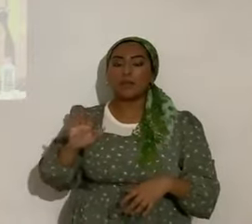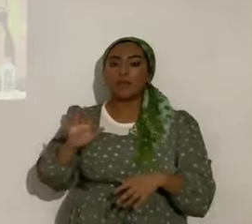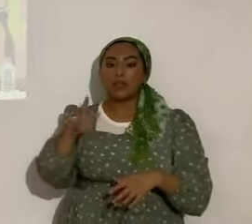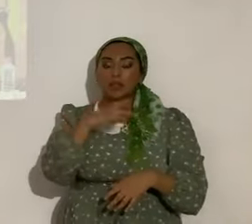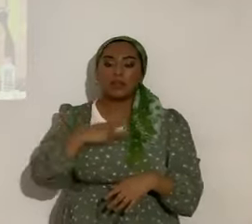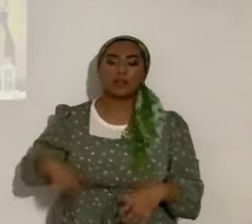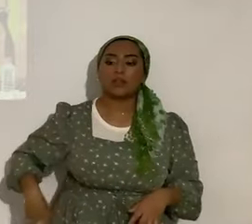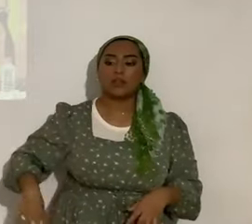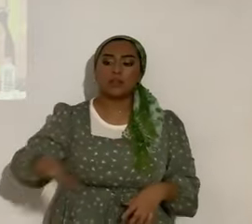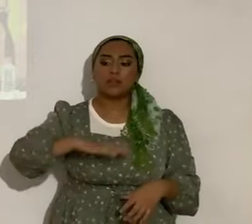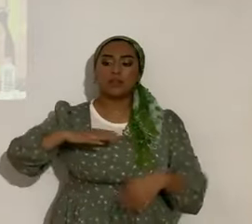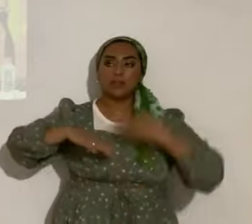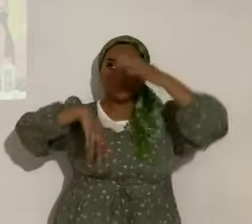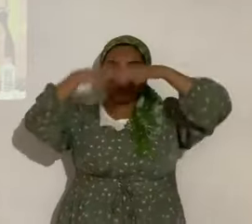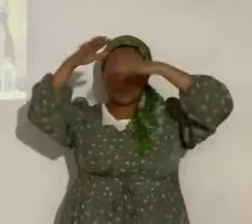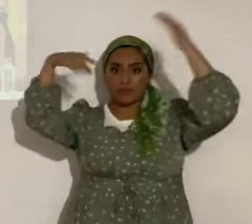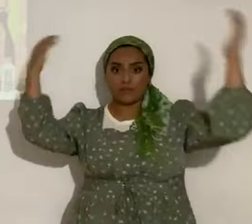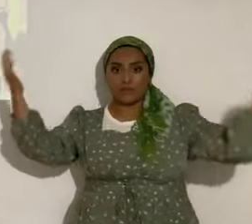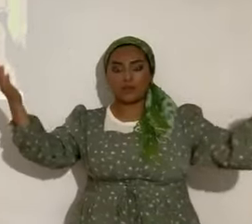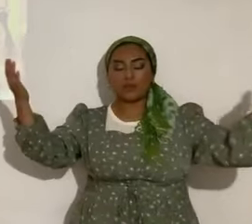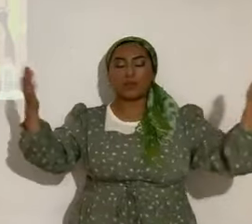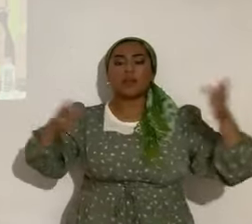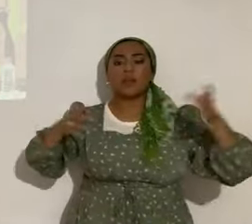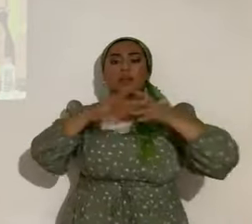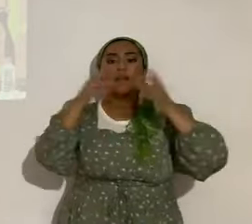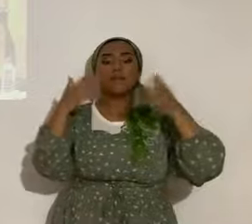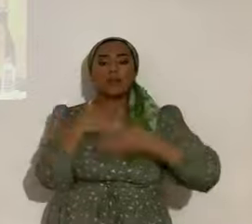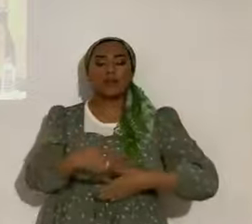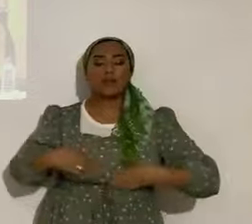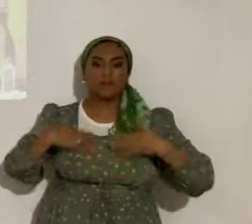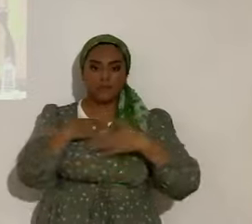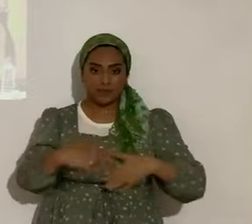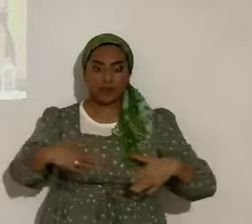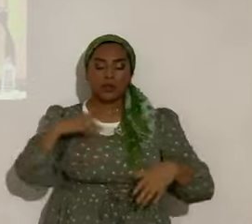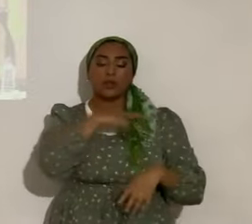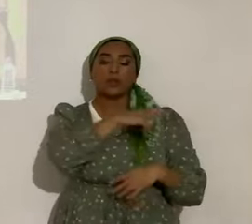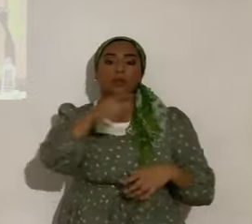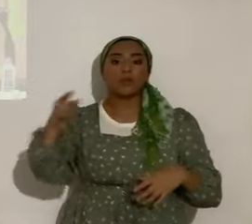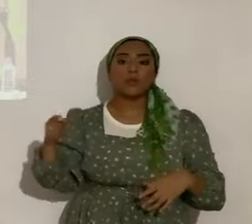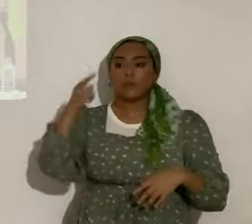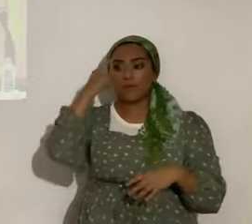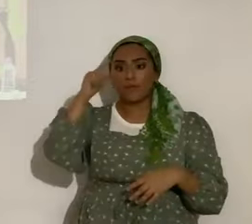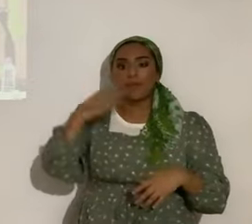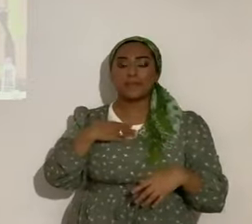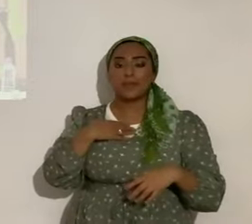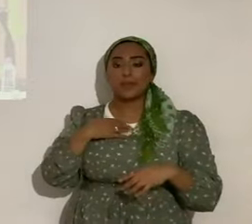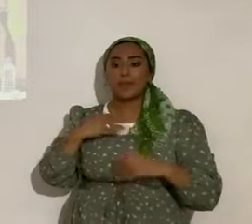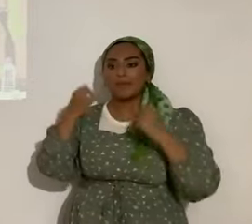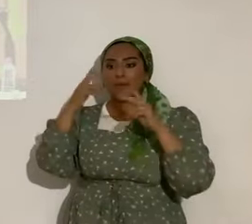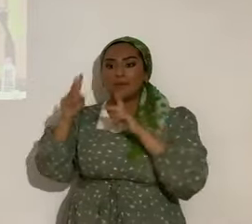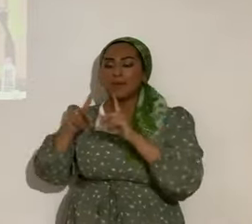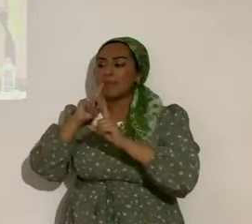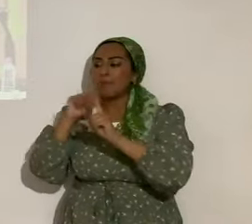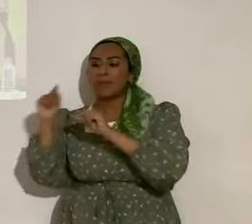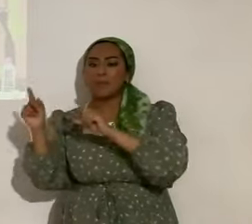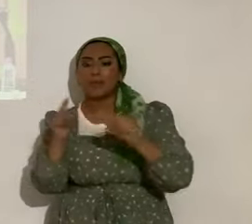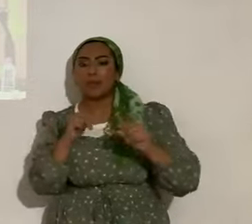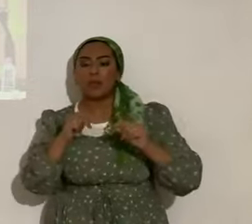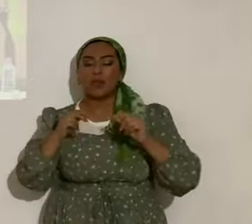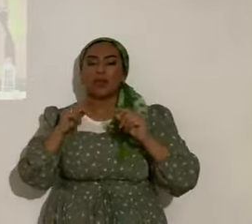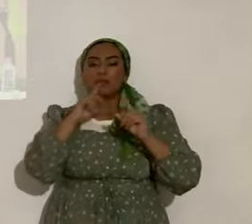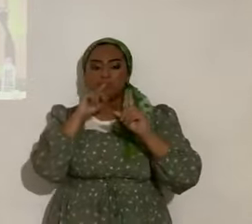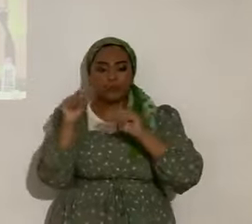cielos. Aleluya. Muy dichosos el 11, sois cuando por mi causa os vituperen y os persigan y digan toda